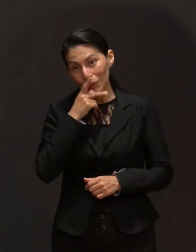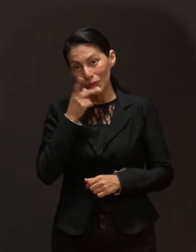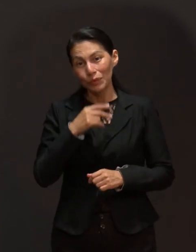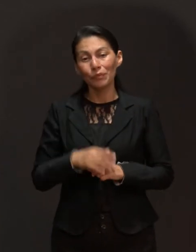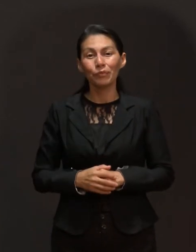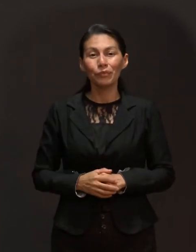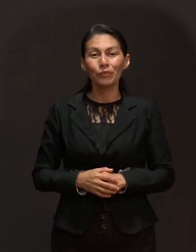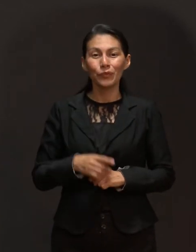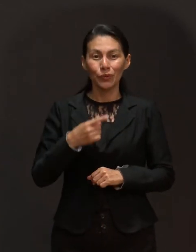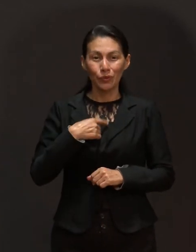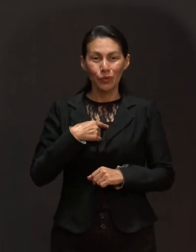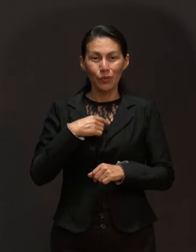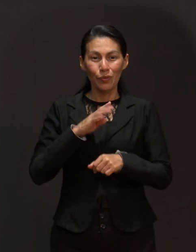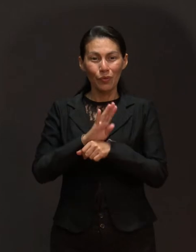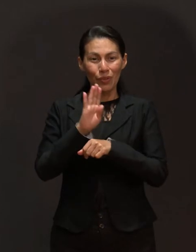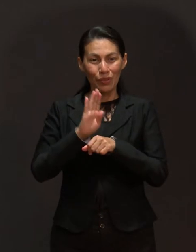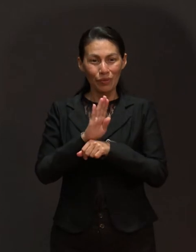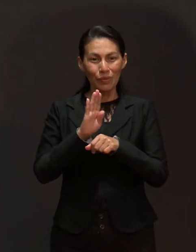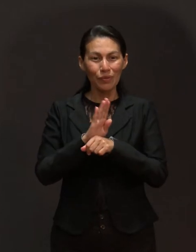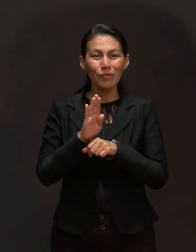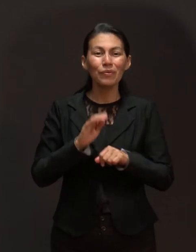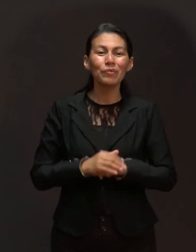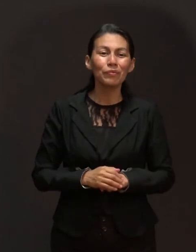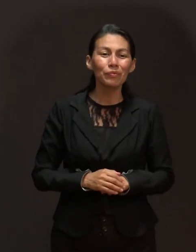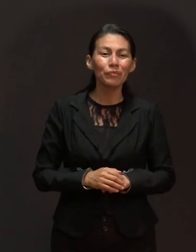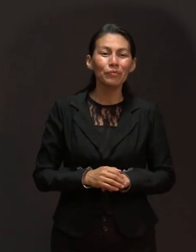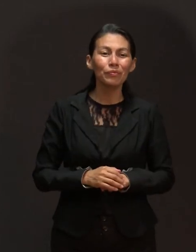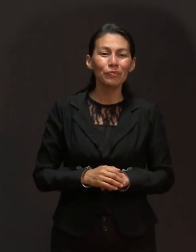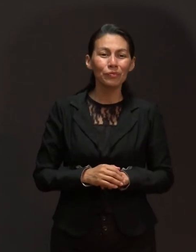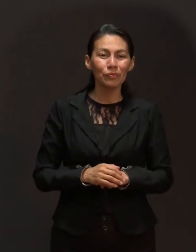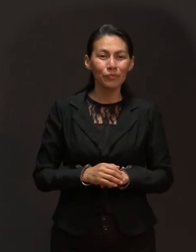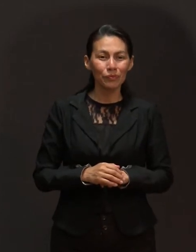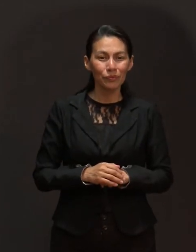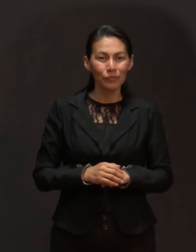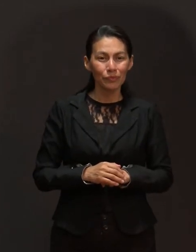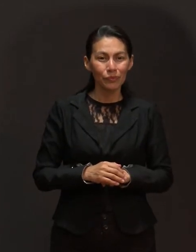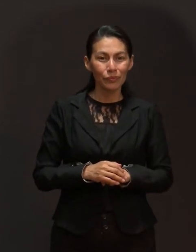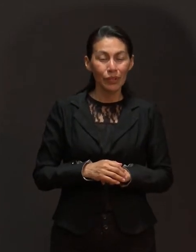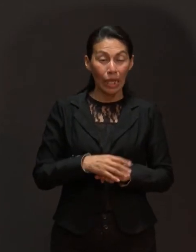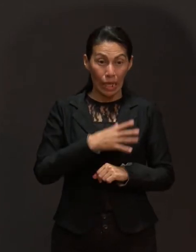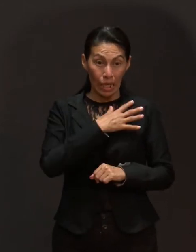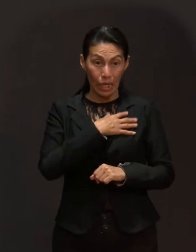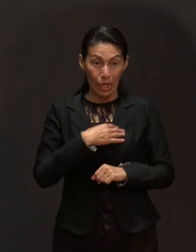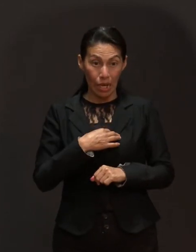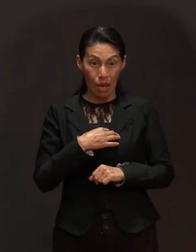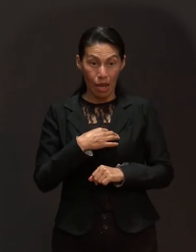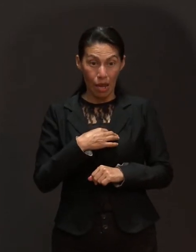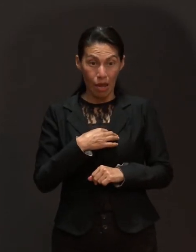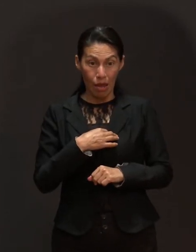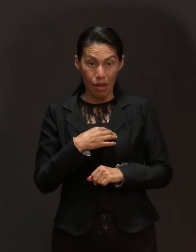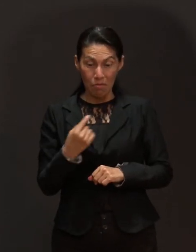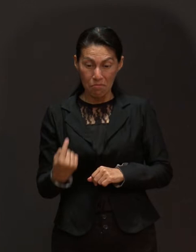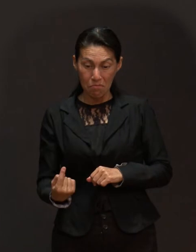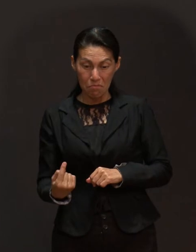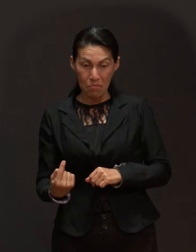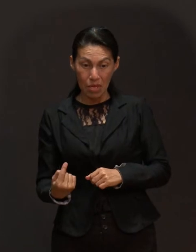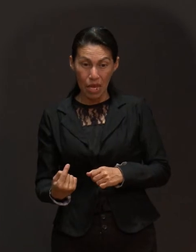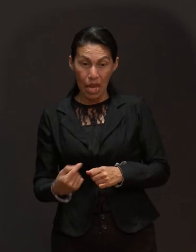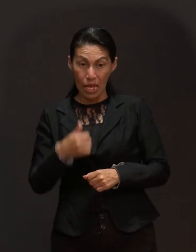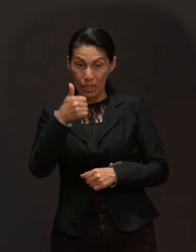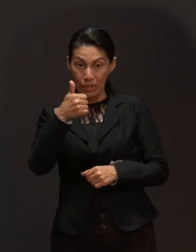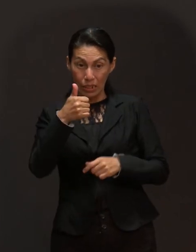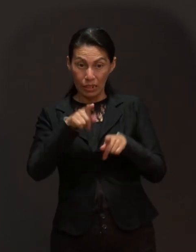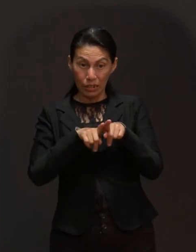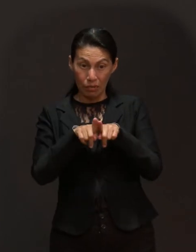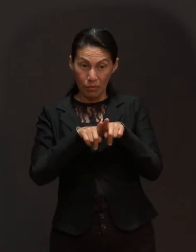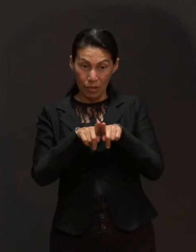Bueno Pastor, yo soy boliviana, soy de nacionalidad boliviana, soy la hija menor de